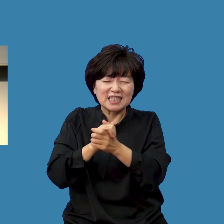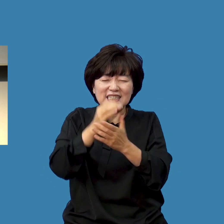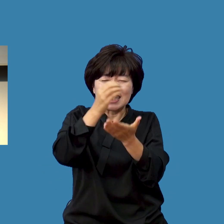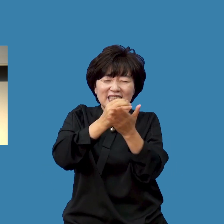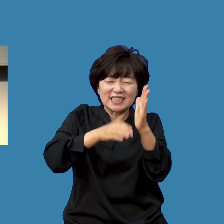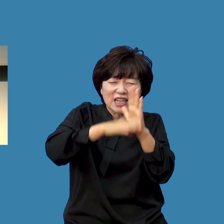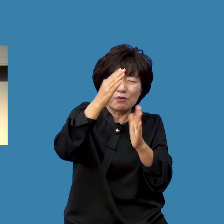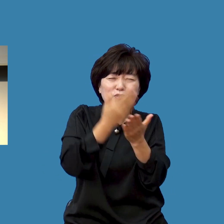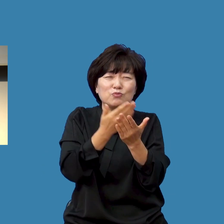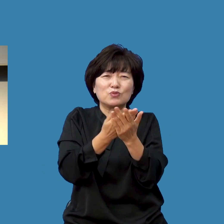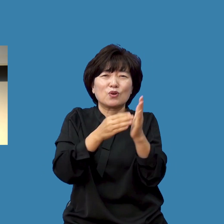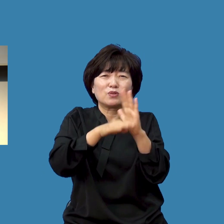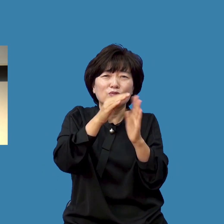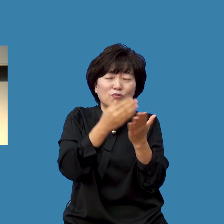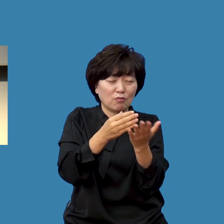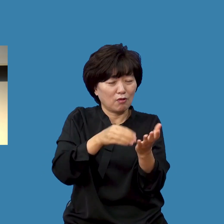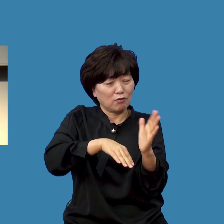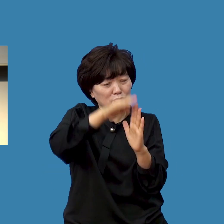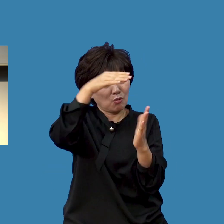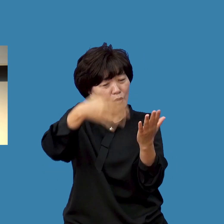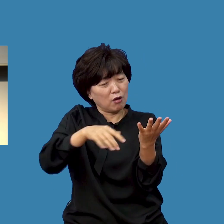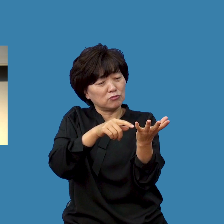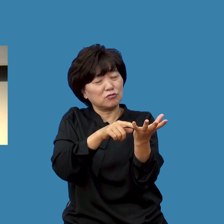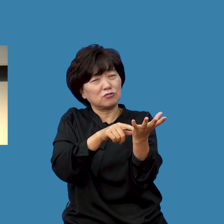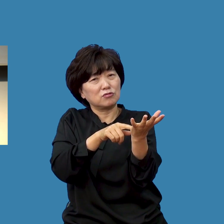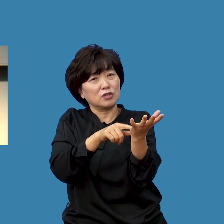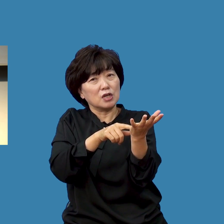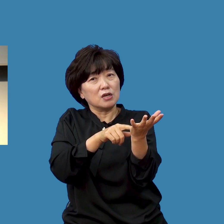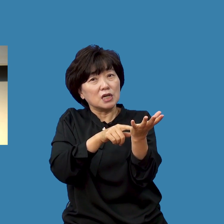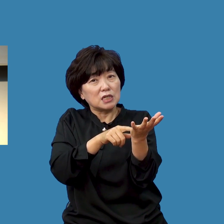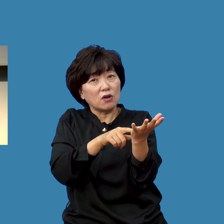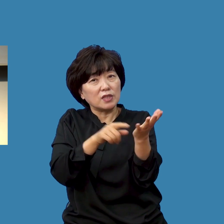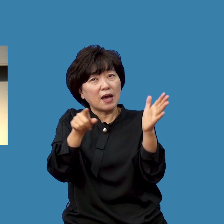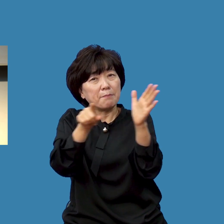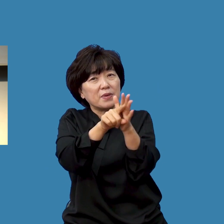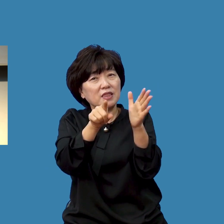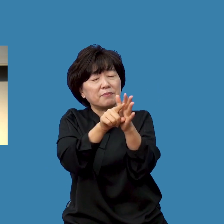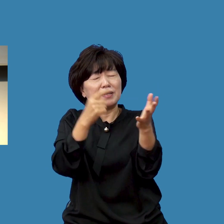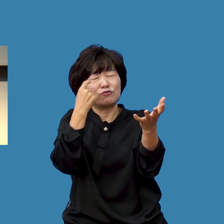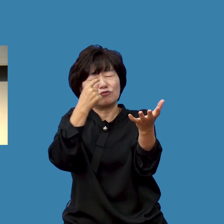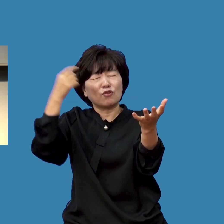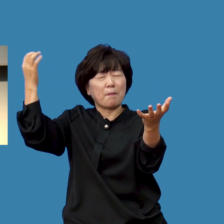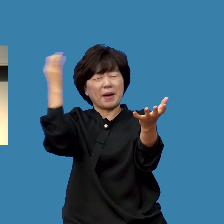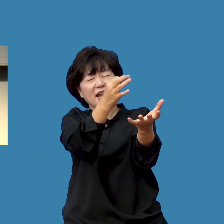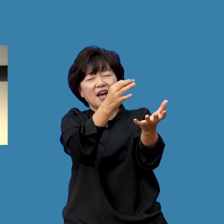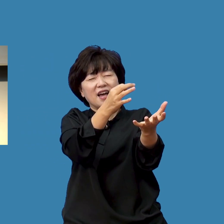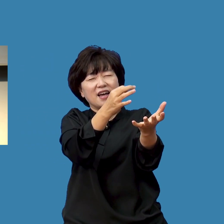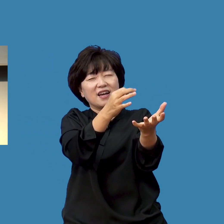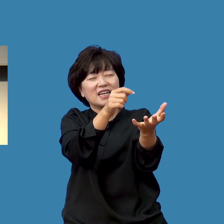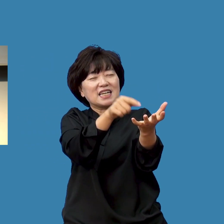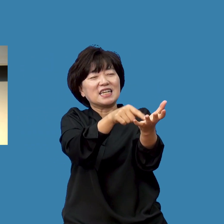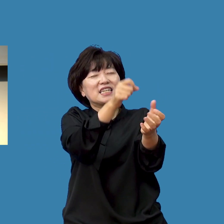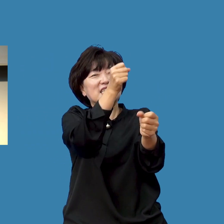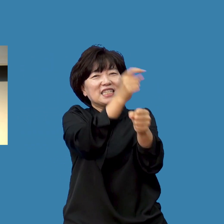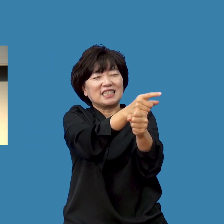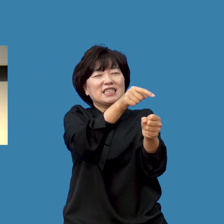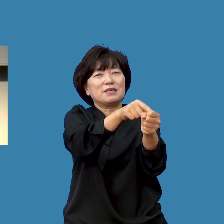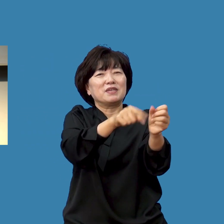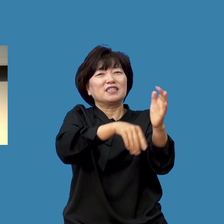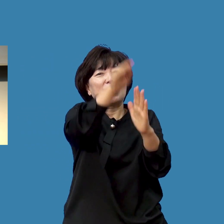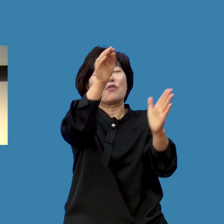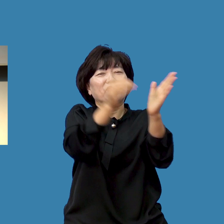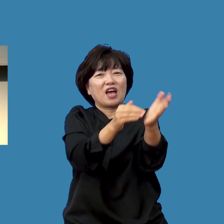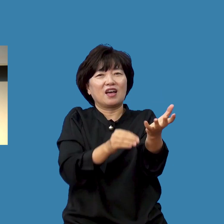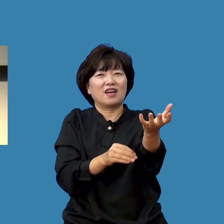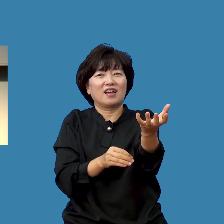우리가 열심히 기도를 했어요. 이 잔을 채워주십시오. 채워주십시오. 근데 아무것도 안 찼어. 예, 근데 믿음의 눈으로 보거라. 이